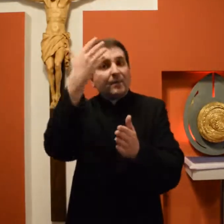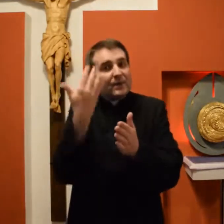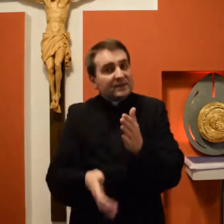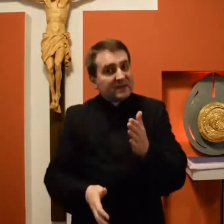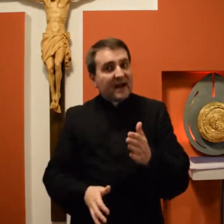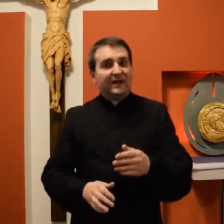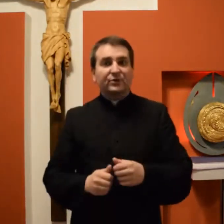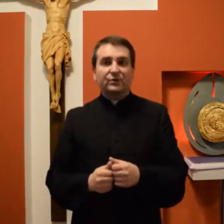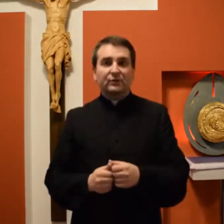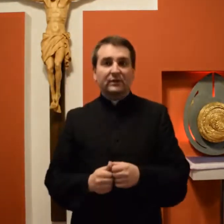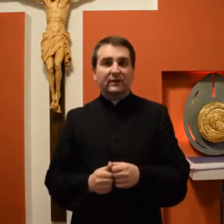by stracił.